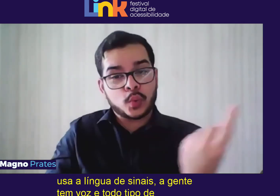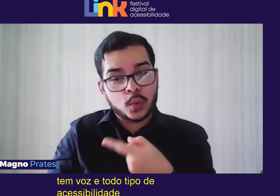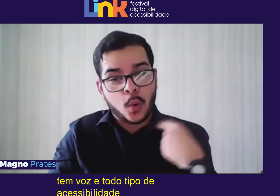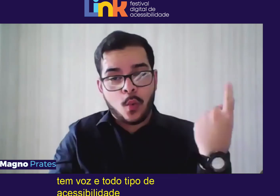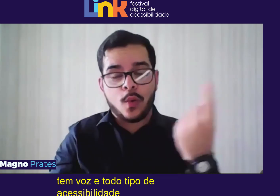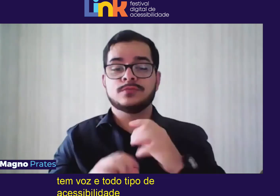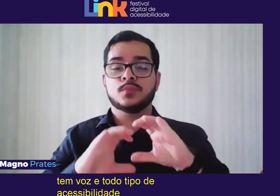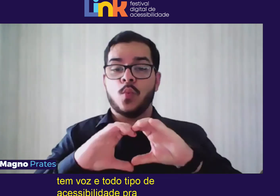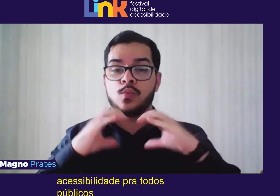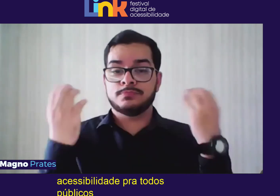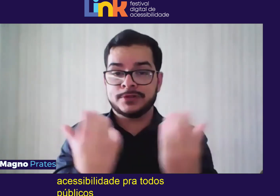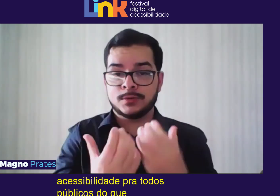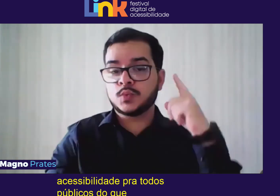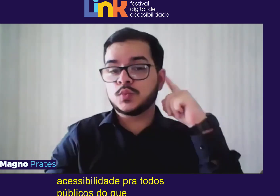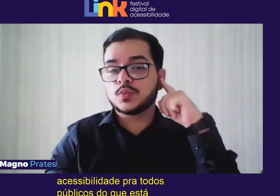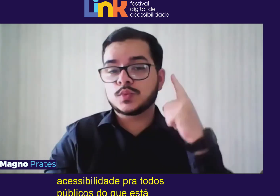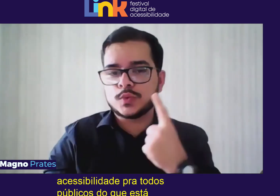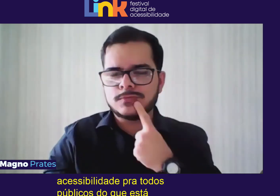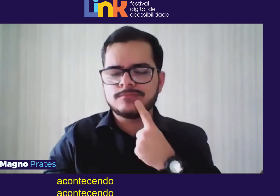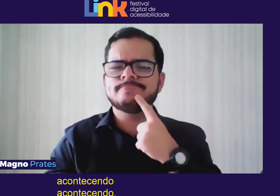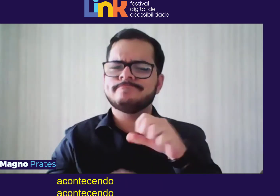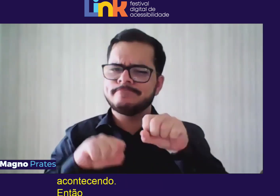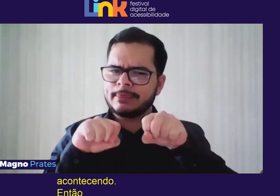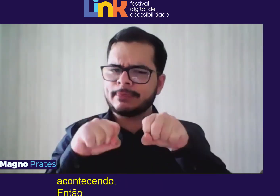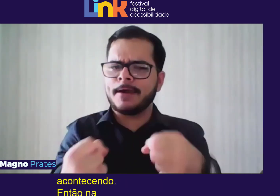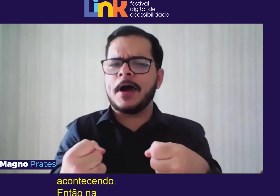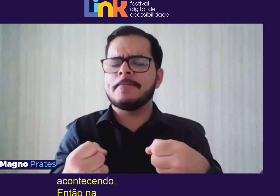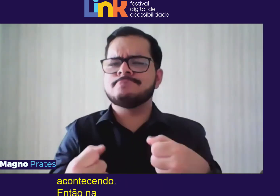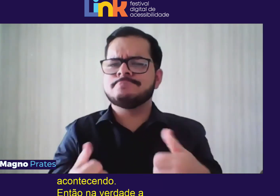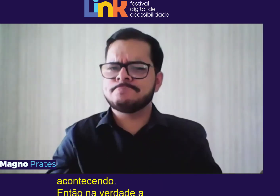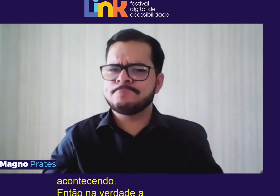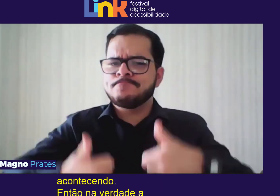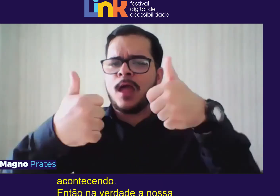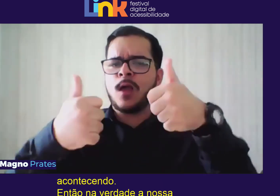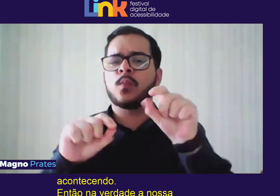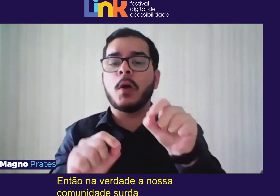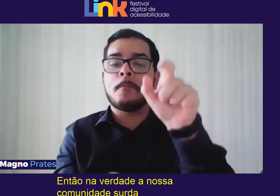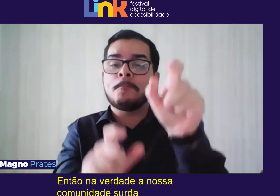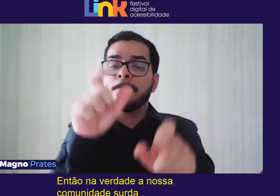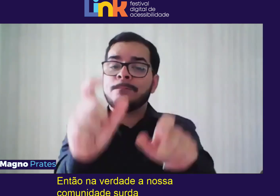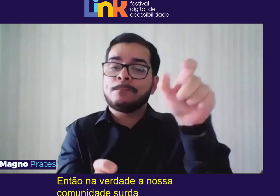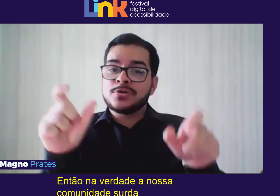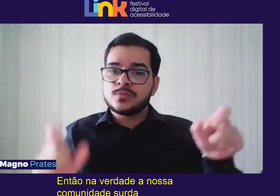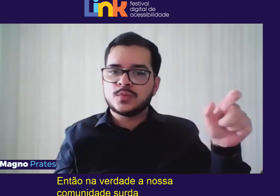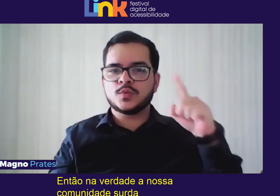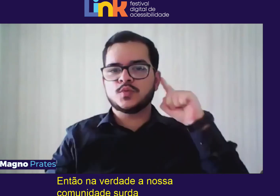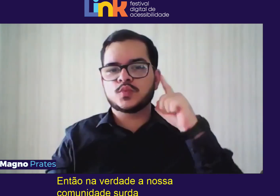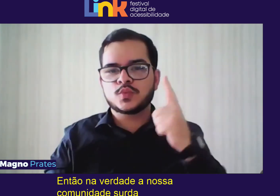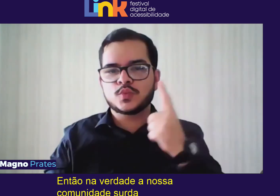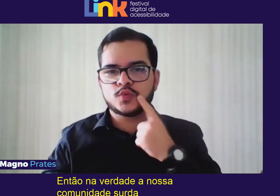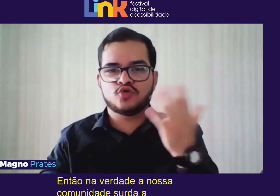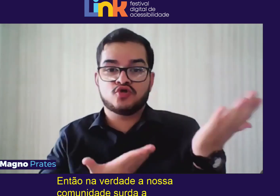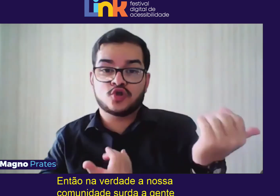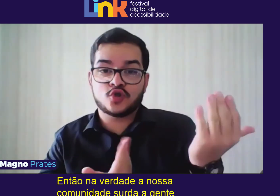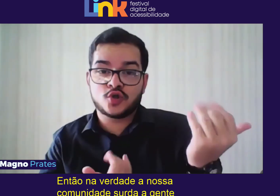verdade, a nossa comunidade surda, a gente continua se esforçando e lutando para melhorar. Nós esperamos que as